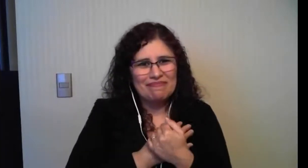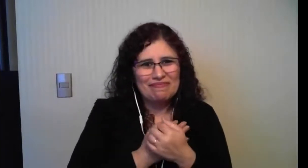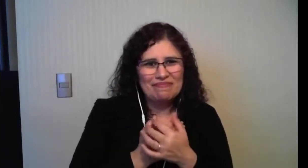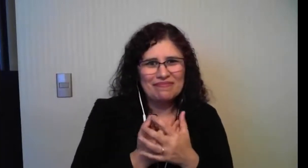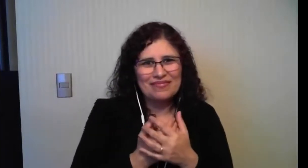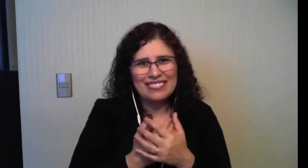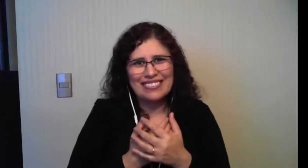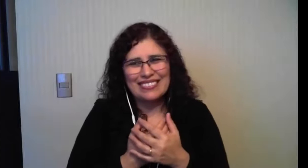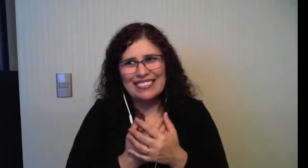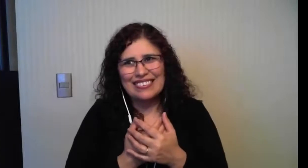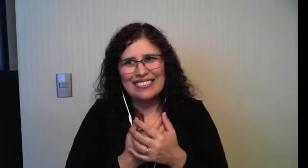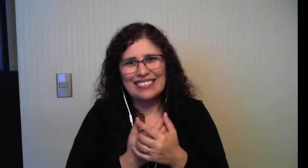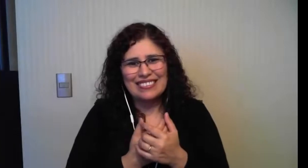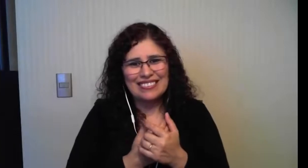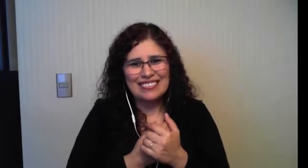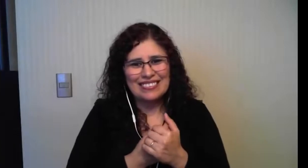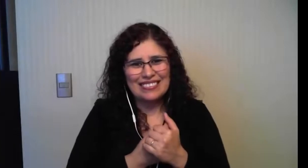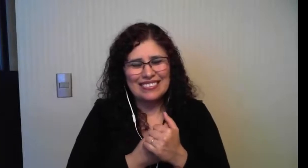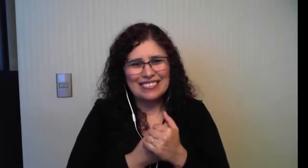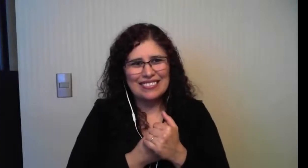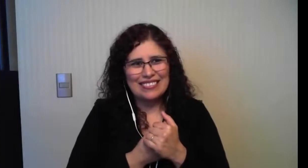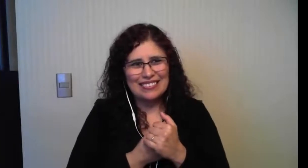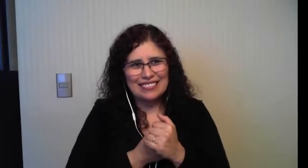a ver, eh,